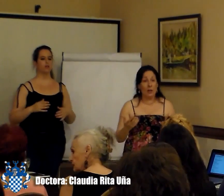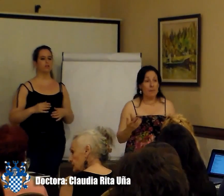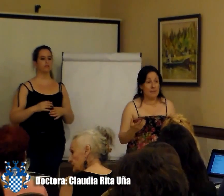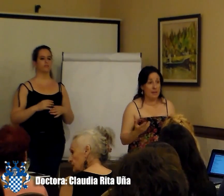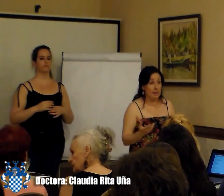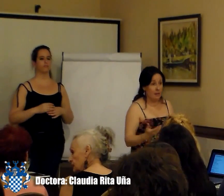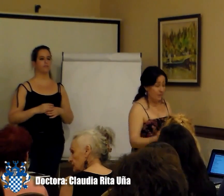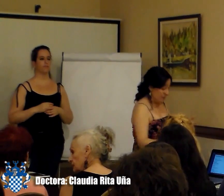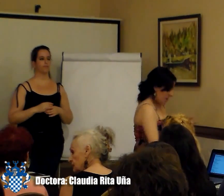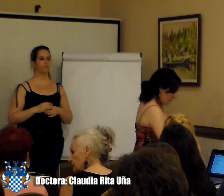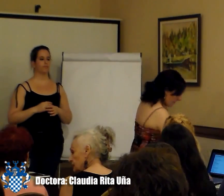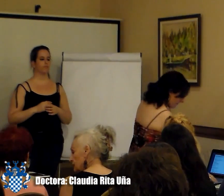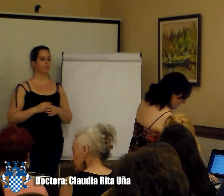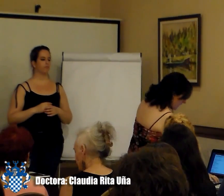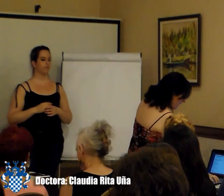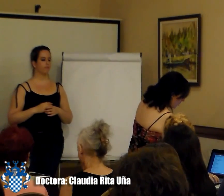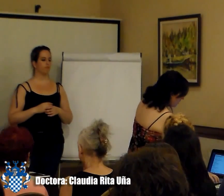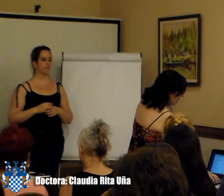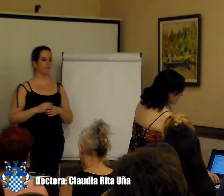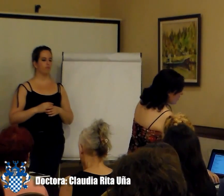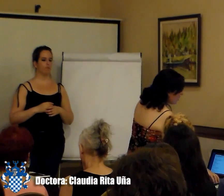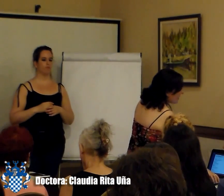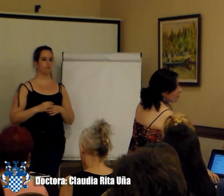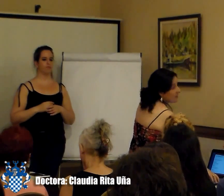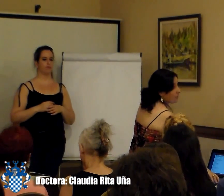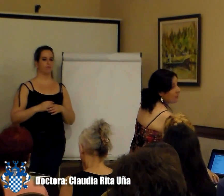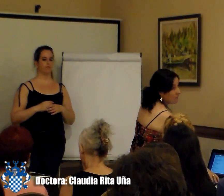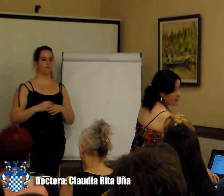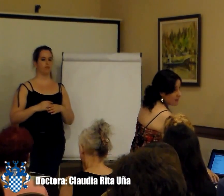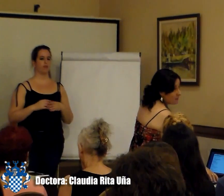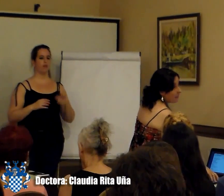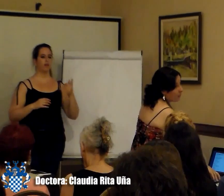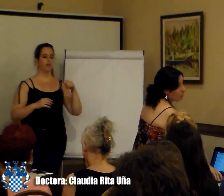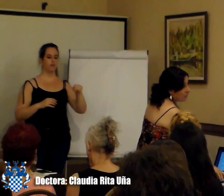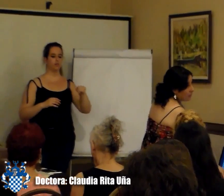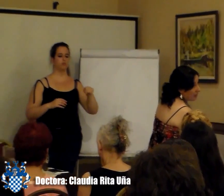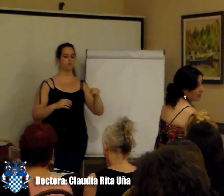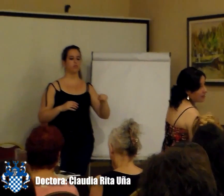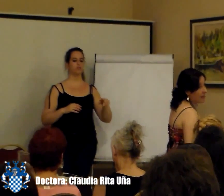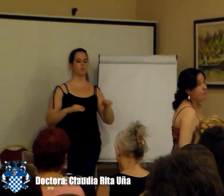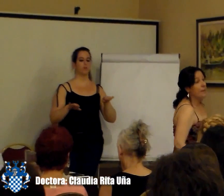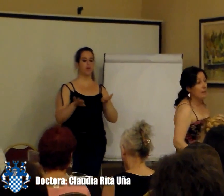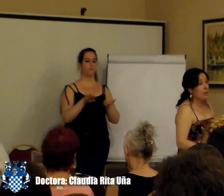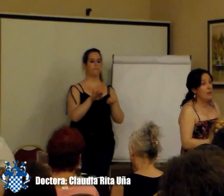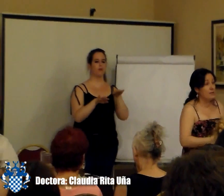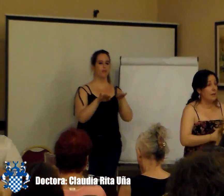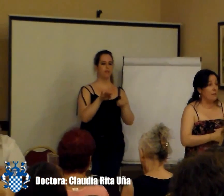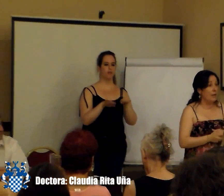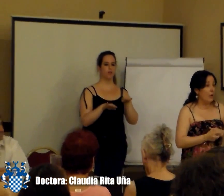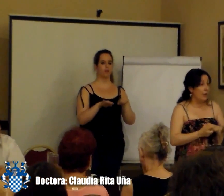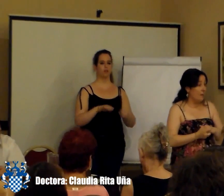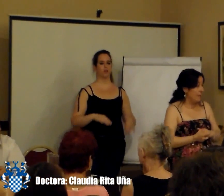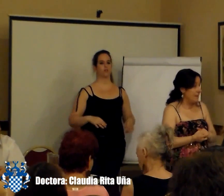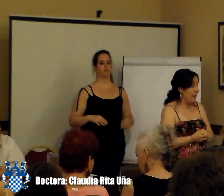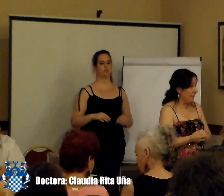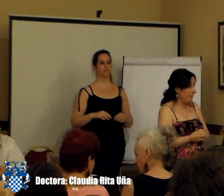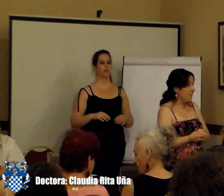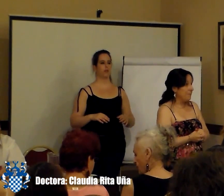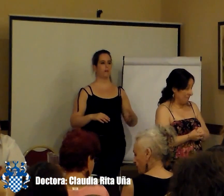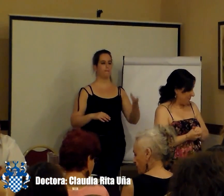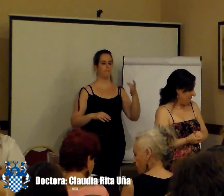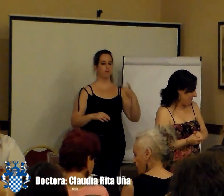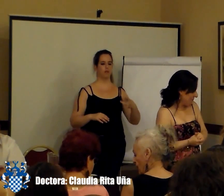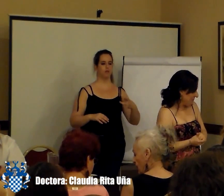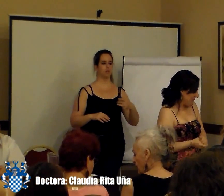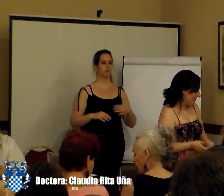discapacitado está el paciente, ¿sí? O sea, esas son cosas que se pueden medir para justificar el pedido del certificado de discapacidad. La ley